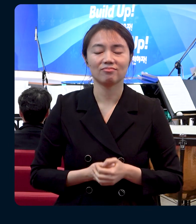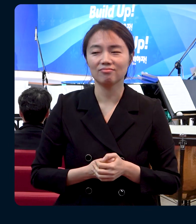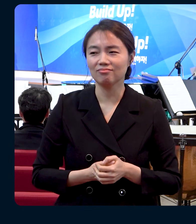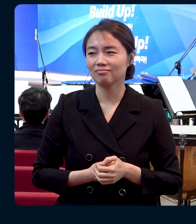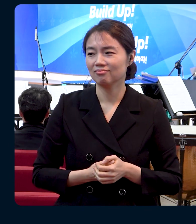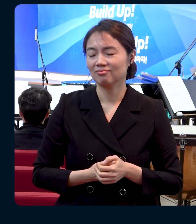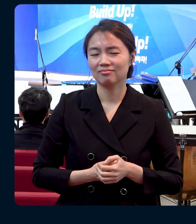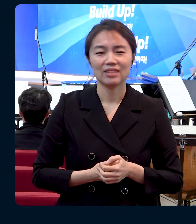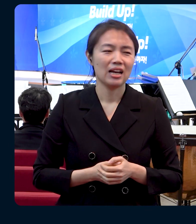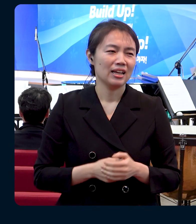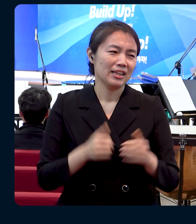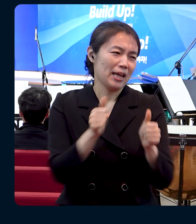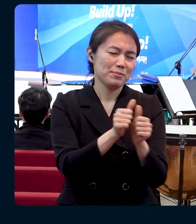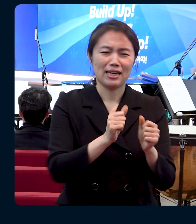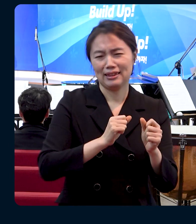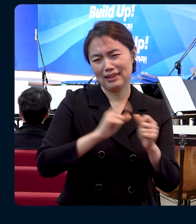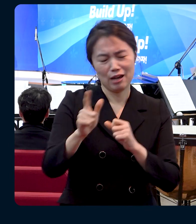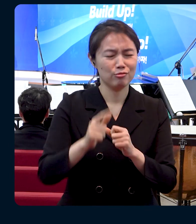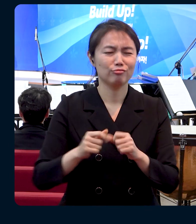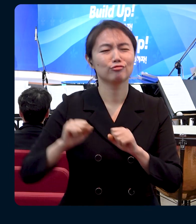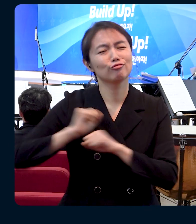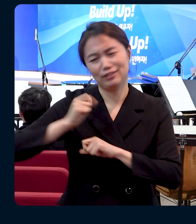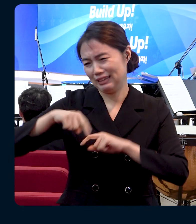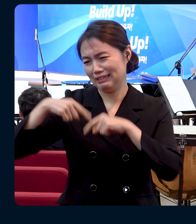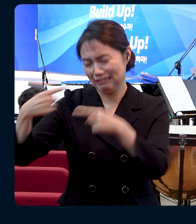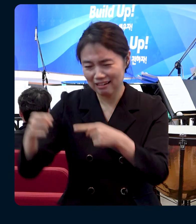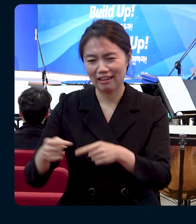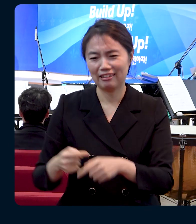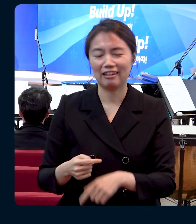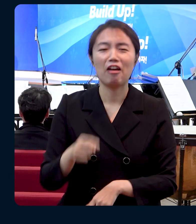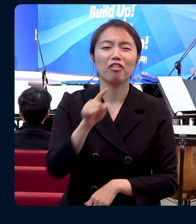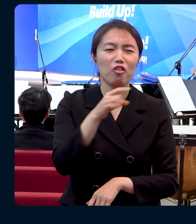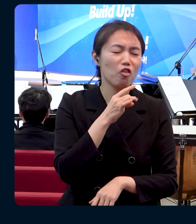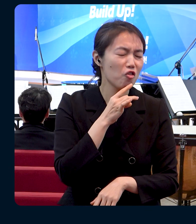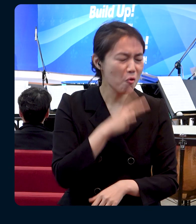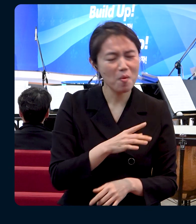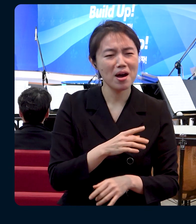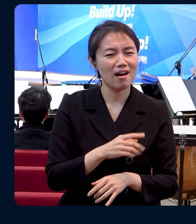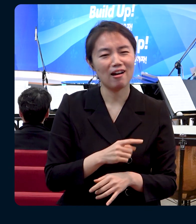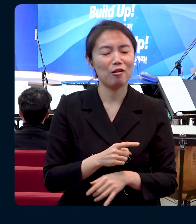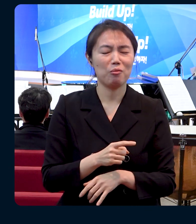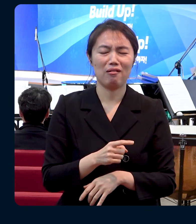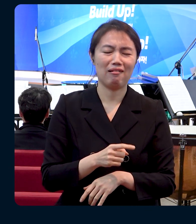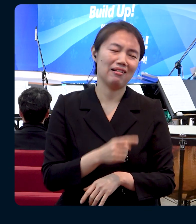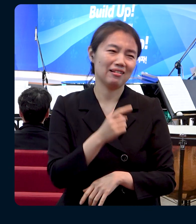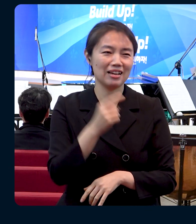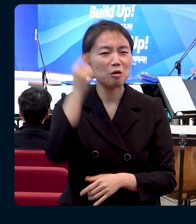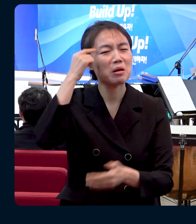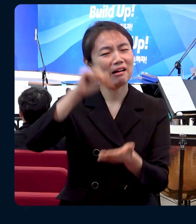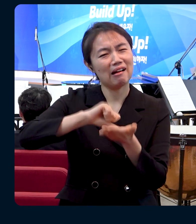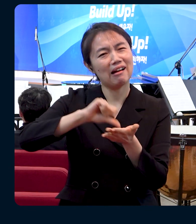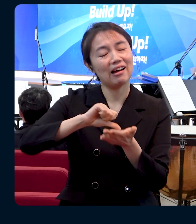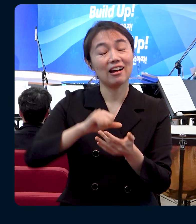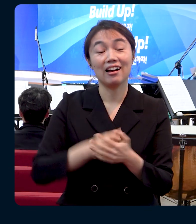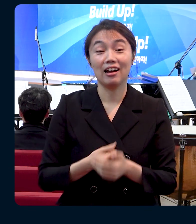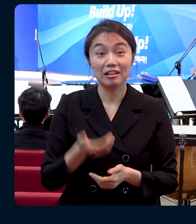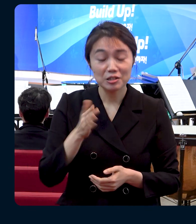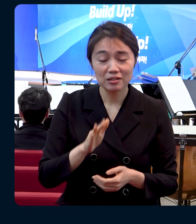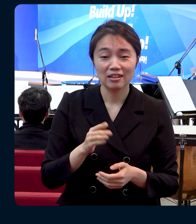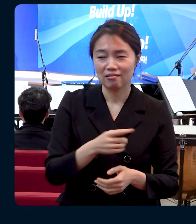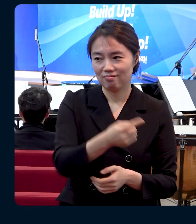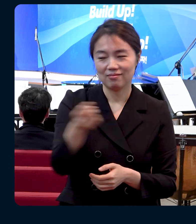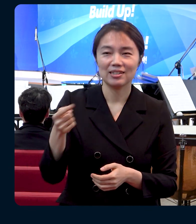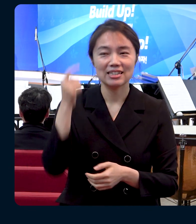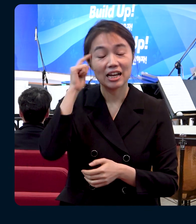모르겠지만, 그러나 저에게는 제 삶에서 제가 제일 처음 경험한 아주 그 고난의 어떤